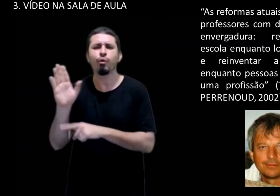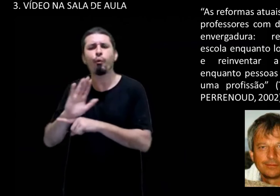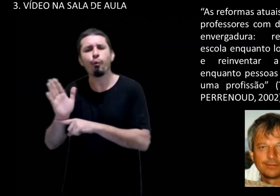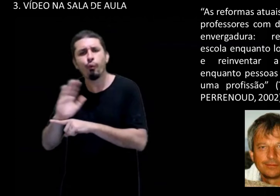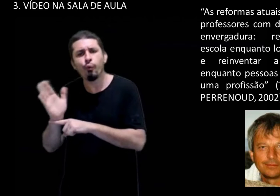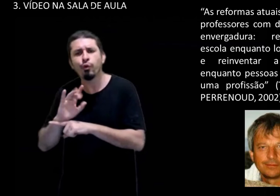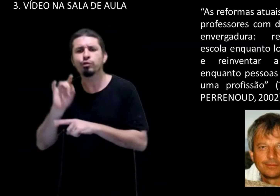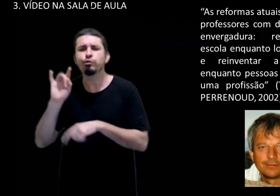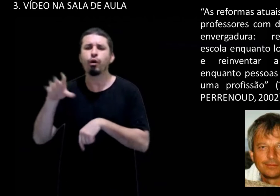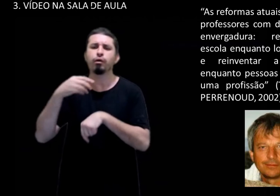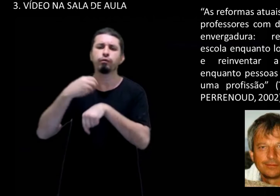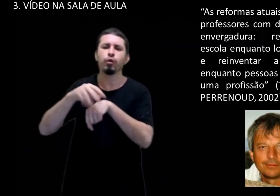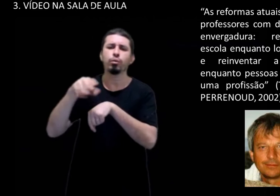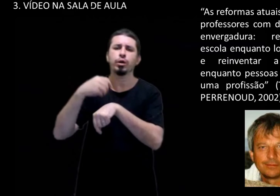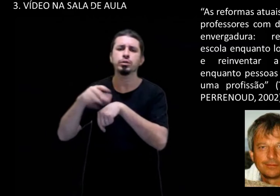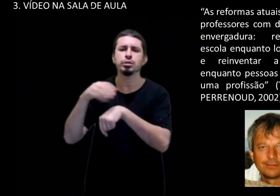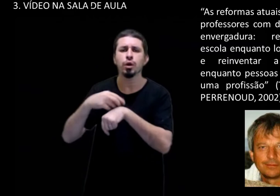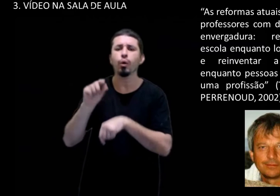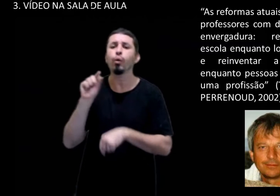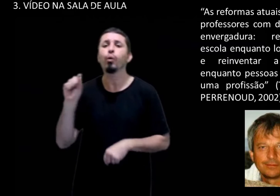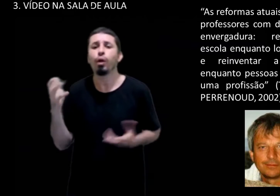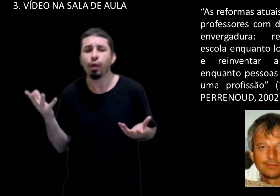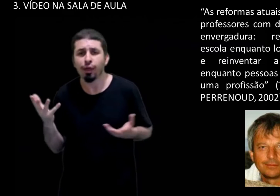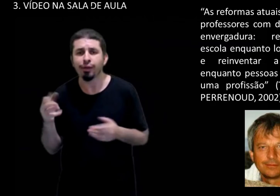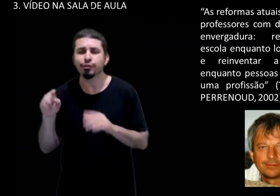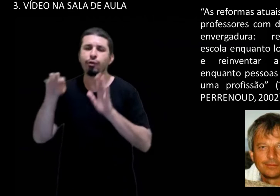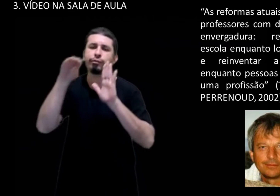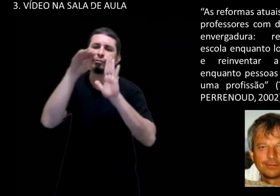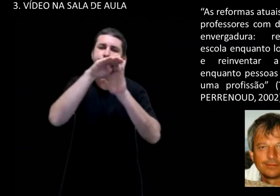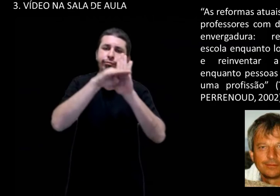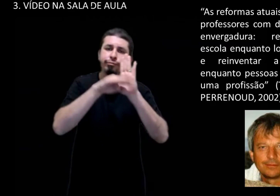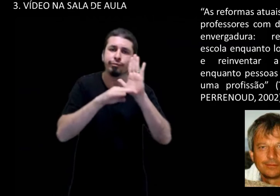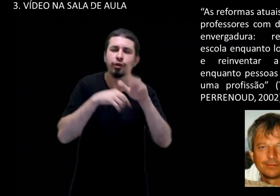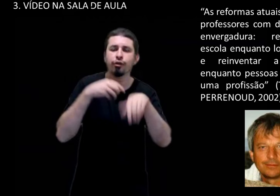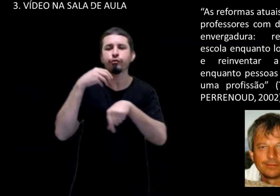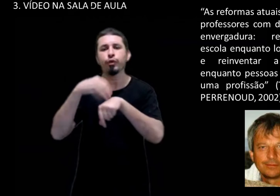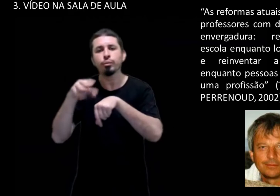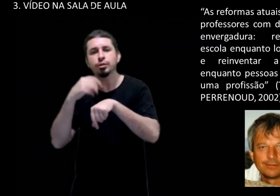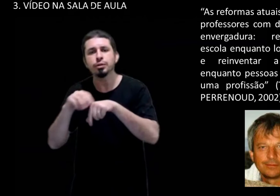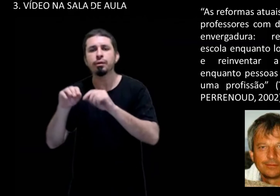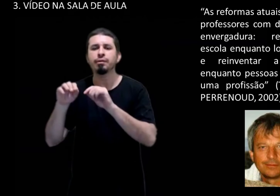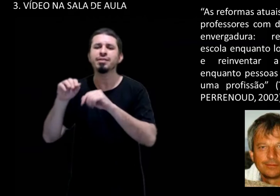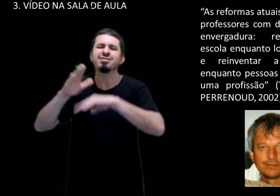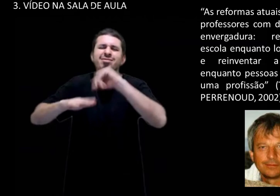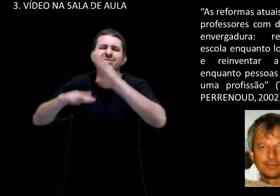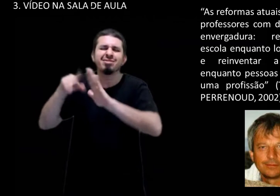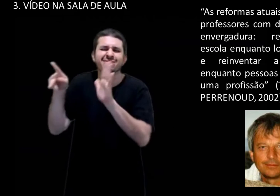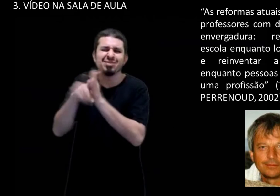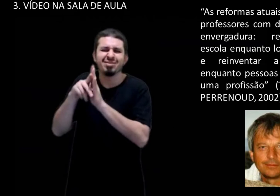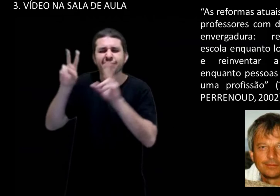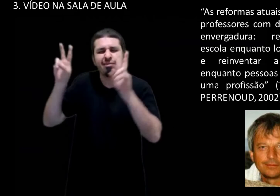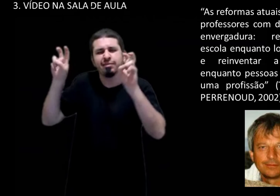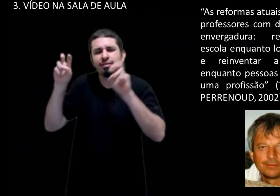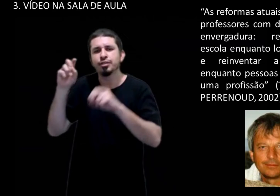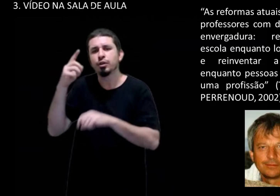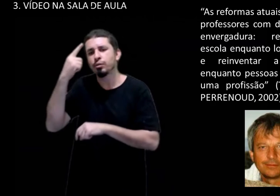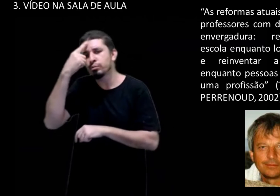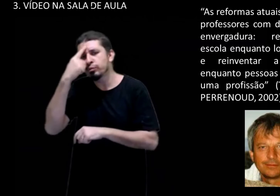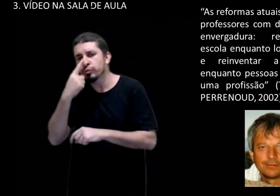informações técnicas é, entre aspas, ilustrado com imagens e sons, não passando de um